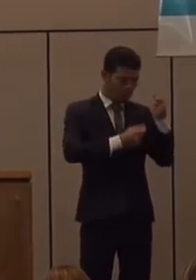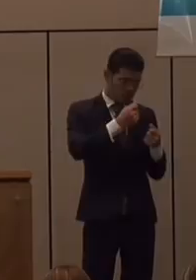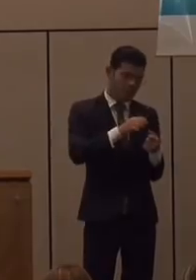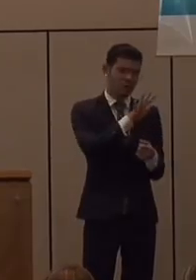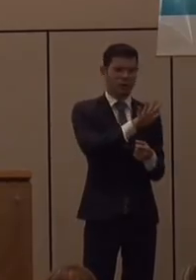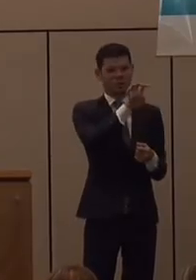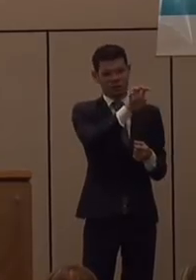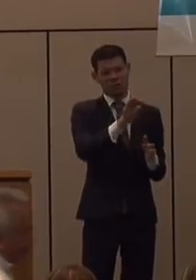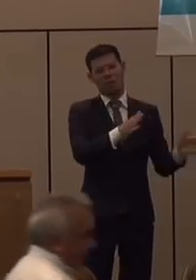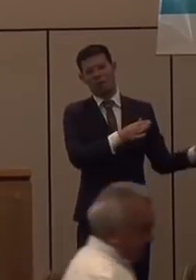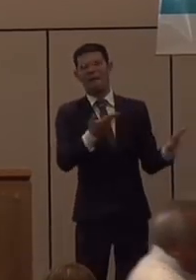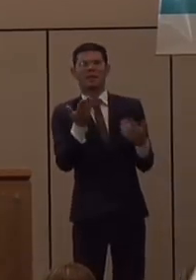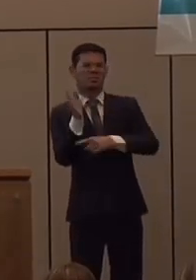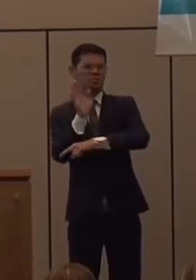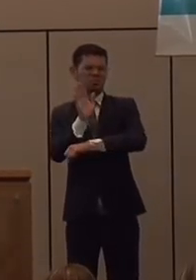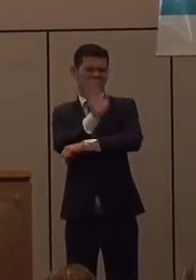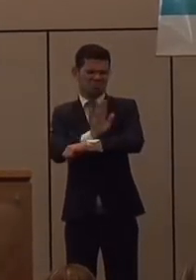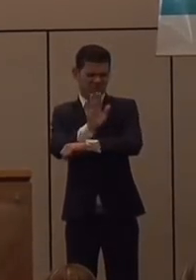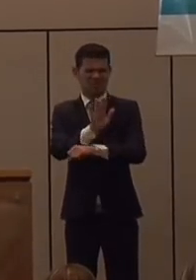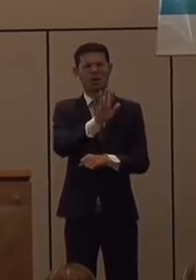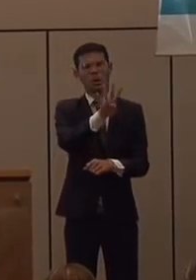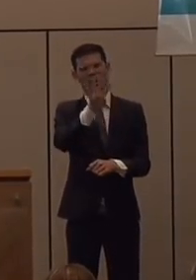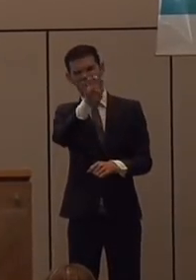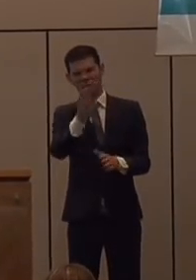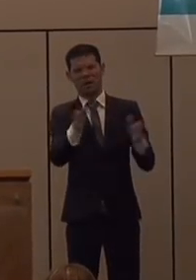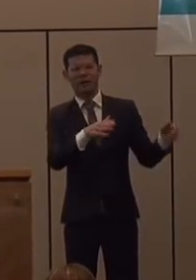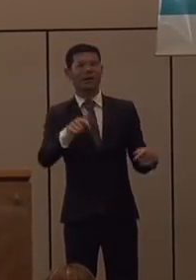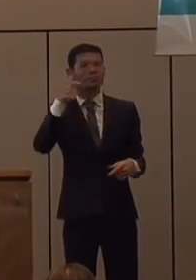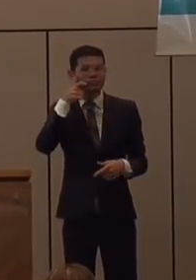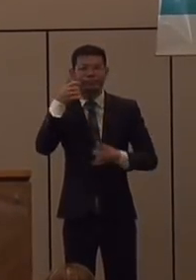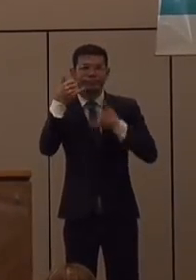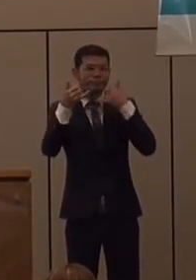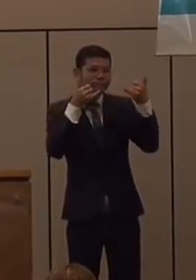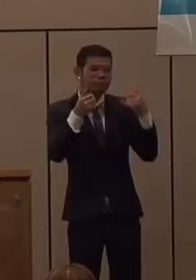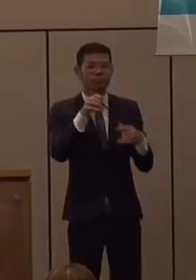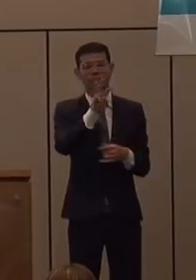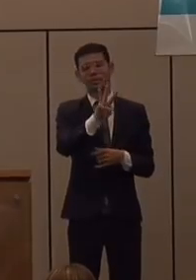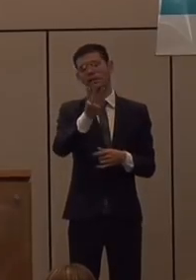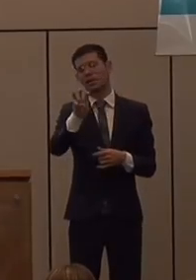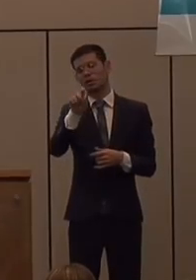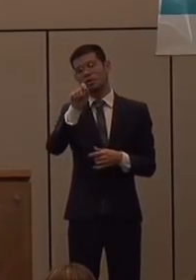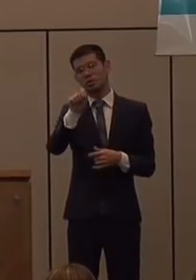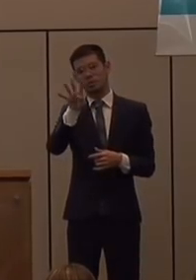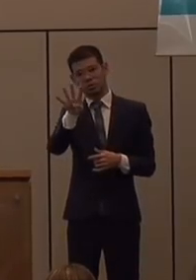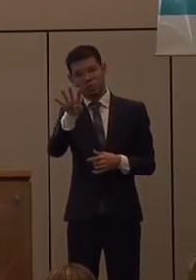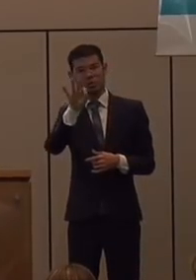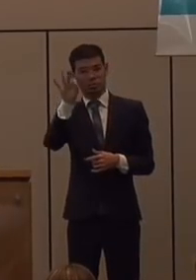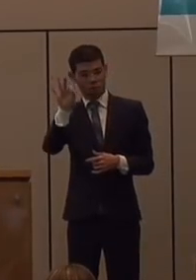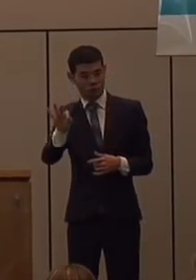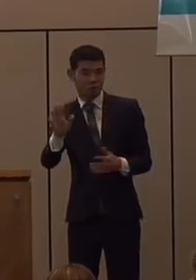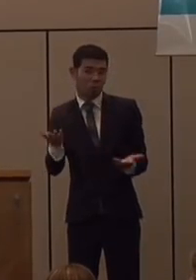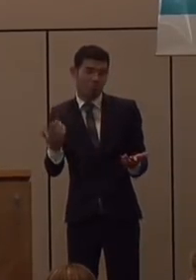49 en servicios personales 22 en el call center 38 por 38.4 y adonde